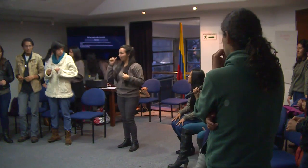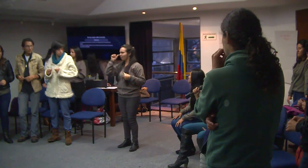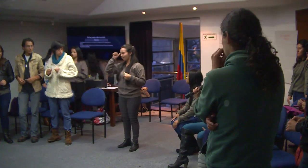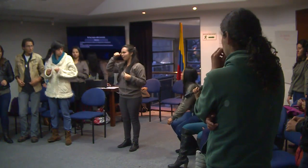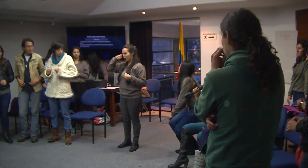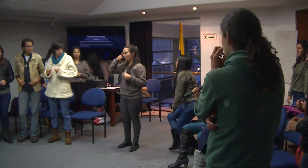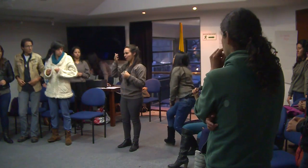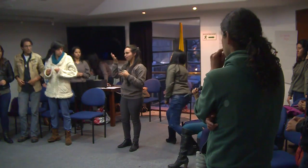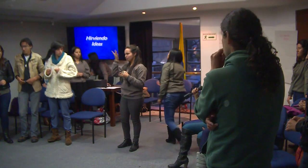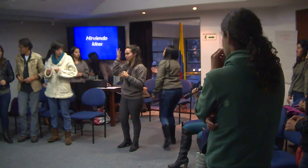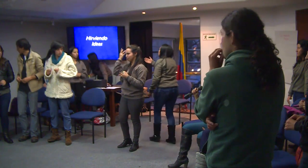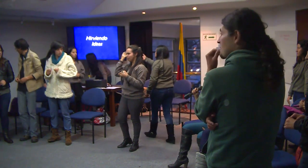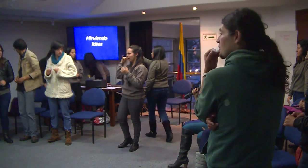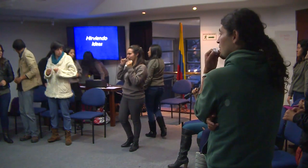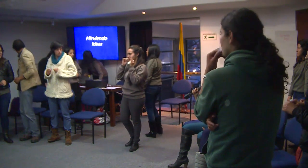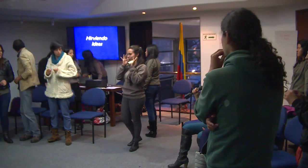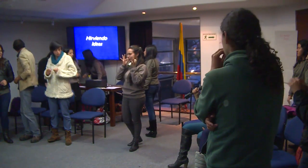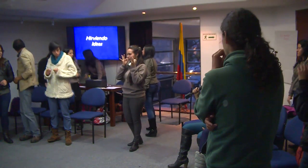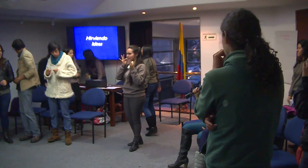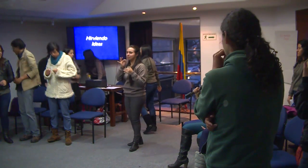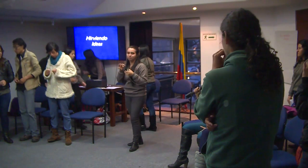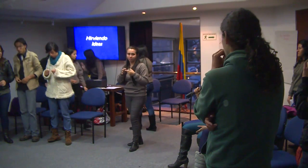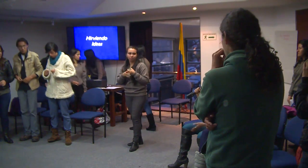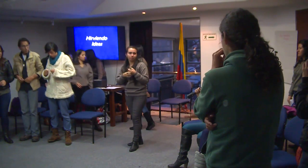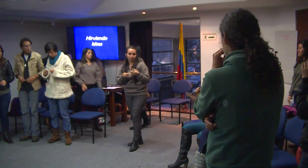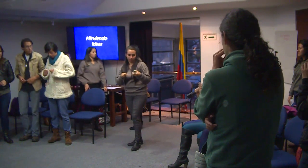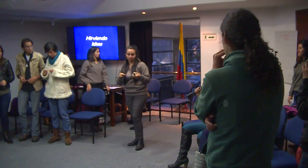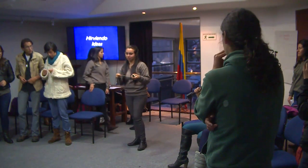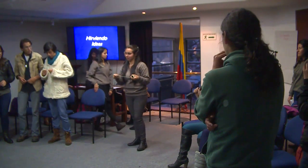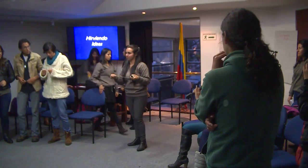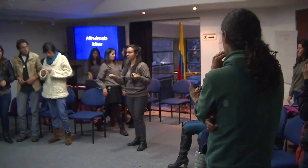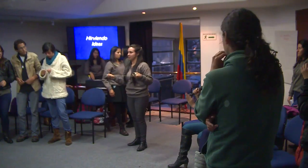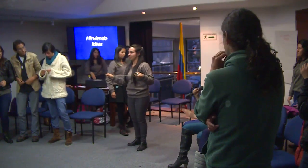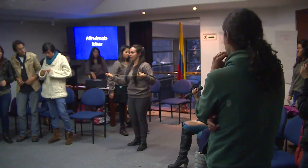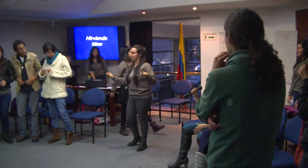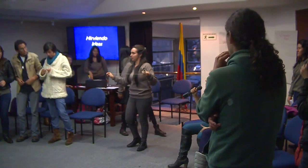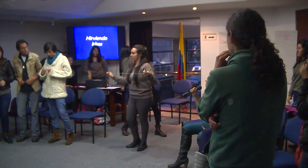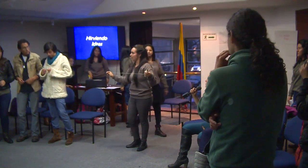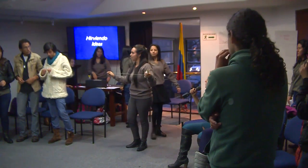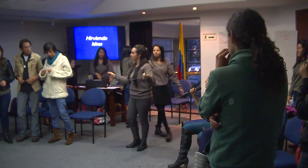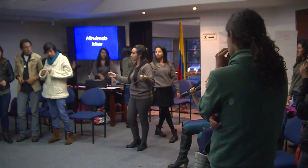Vamos a hacer un juego. ¿Recuerdan del anterior café Enseñas?